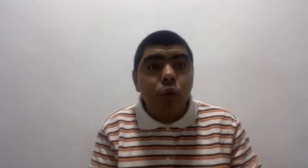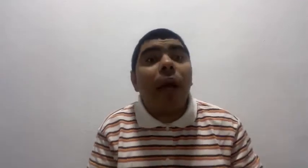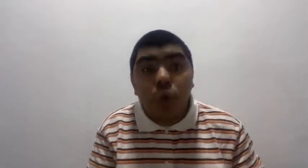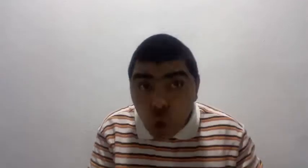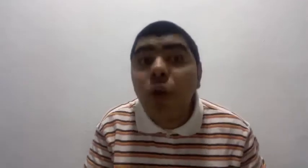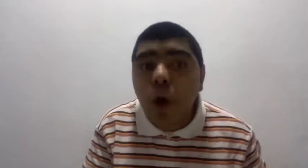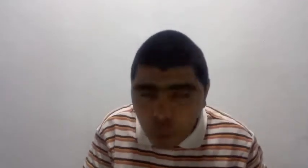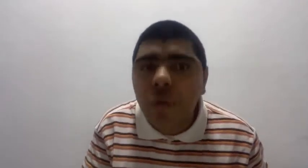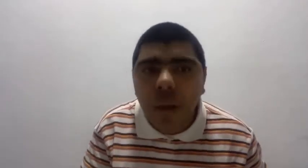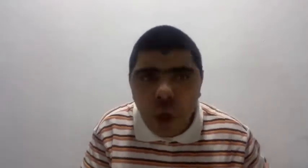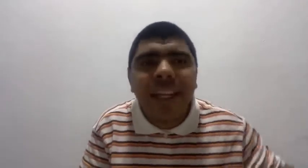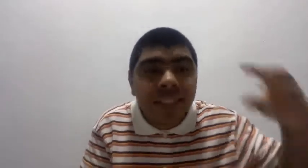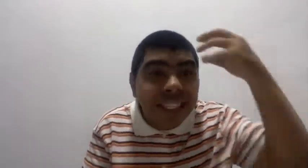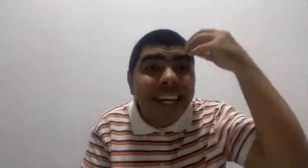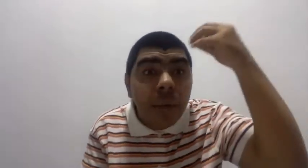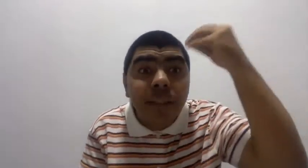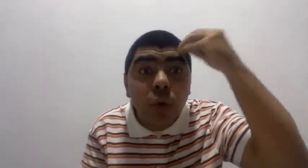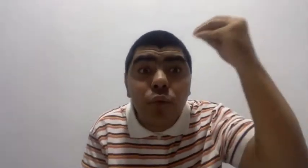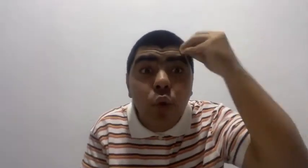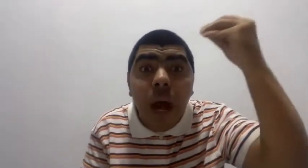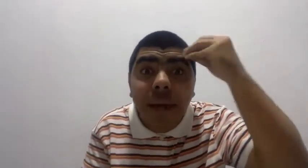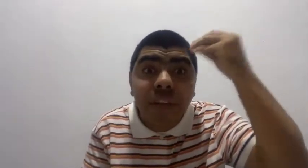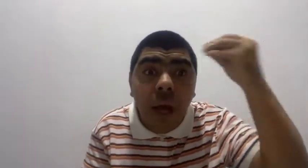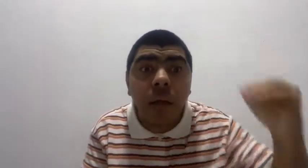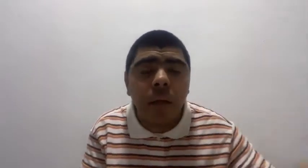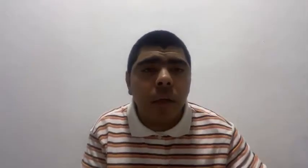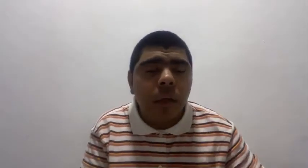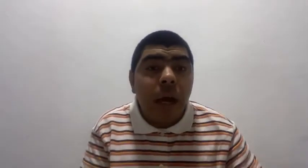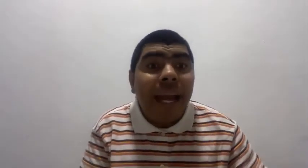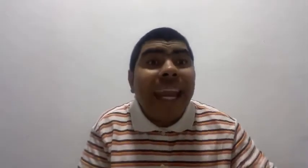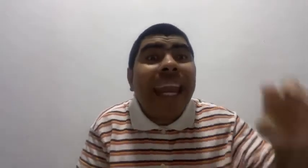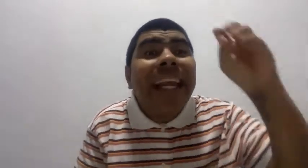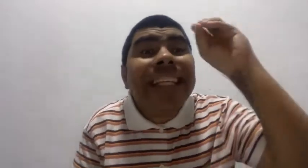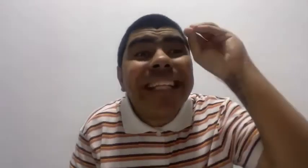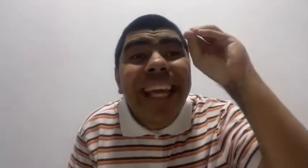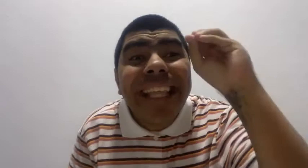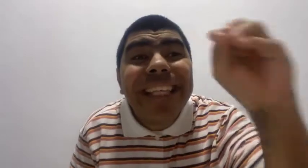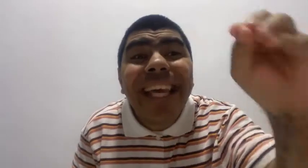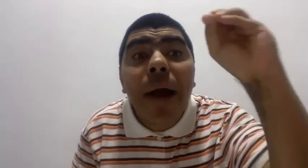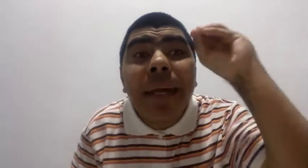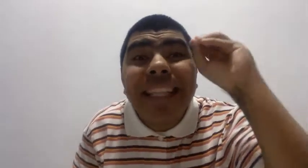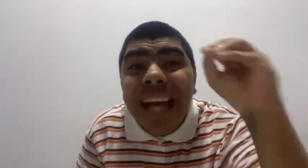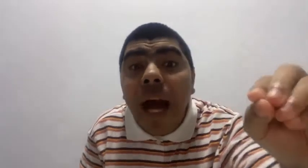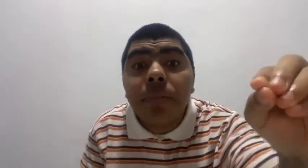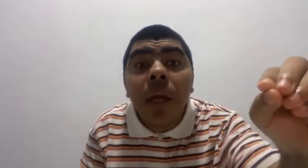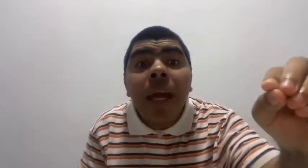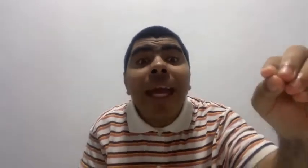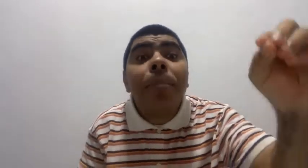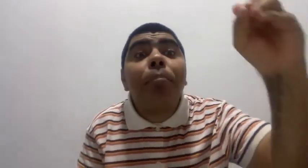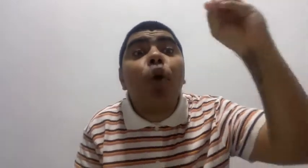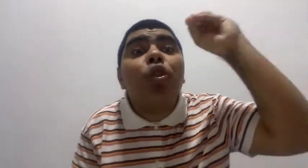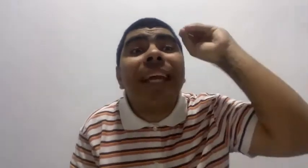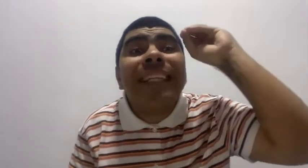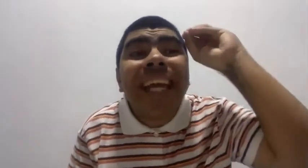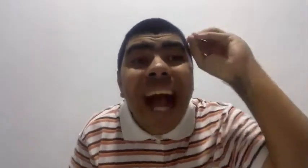Aleluya, escúchalo, por favor, que se te grabe esto en tu cabeza. Que el que te dice la verdad es porque te